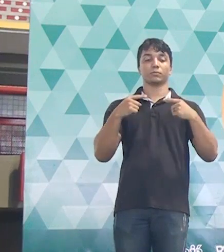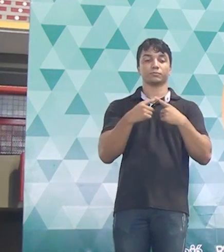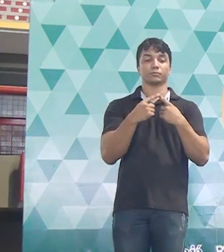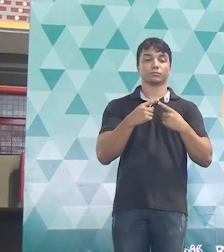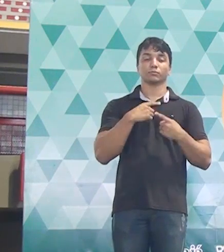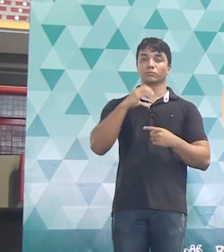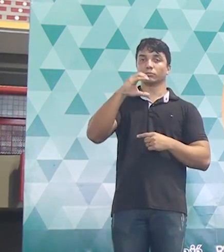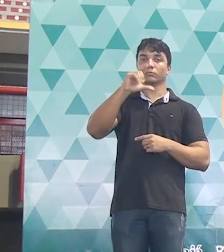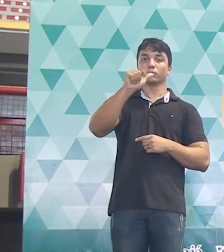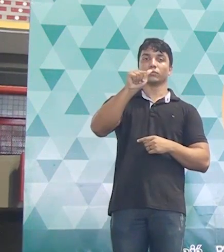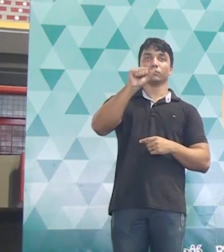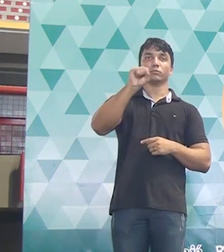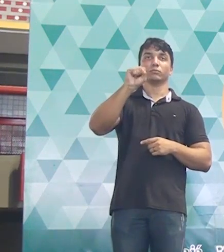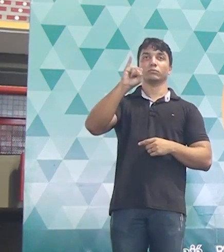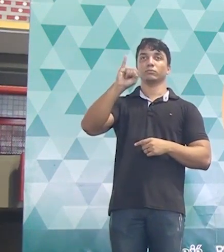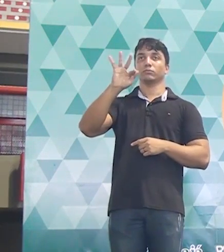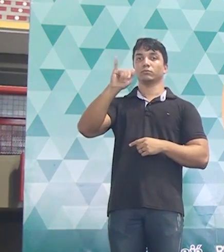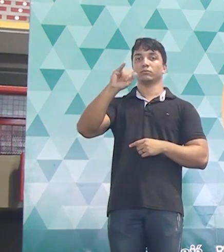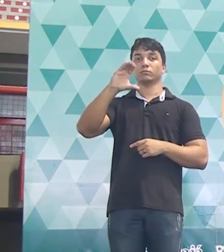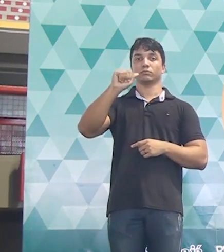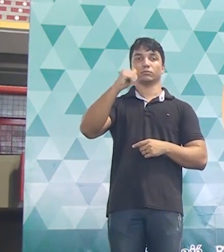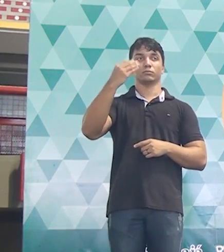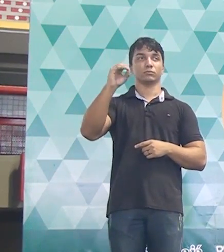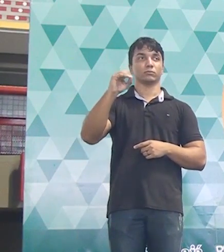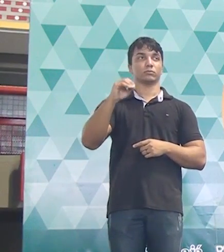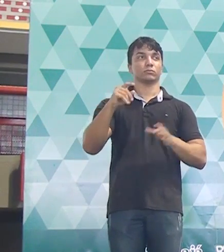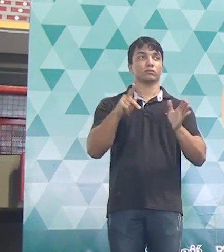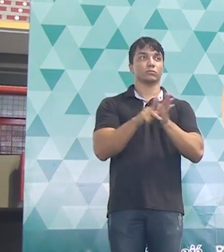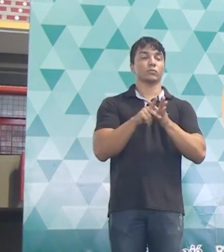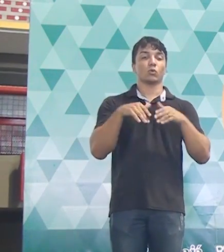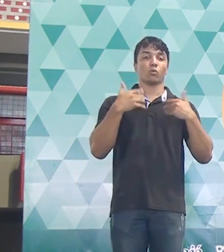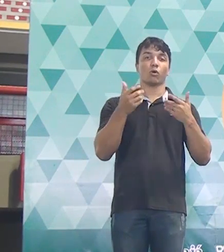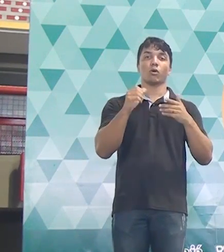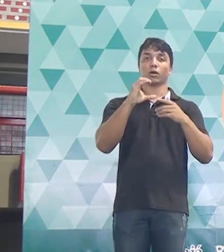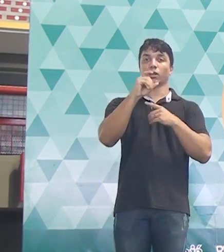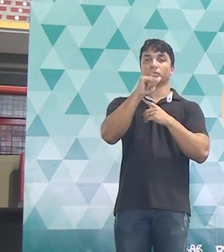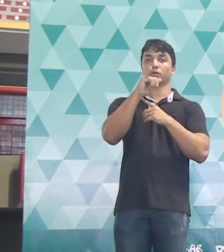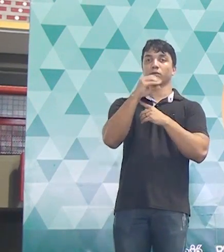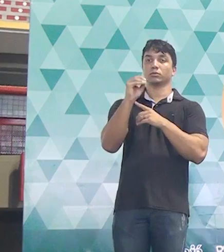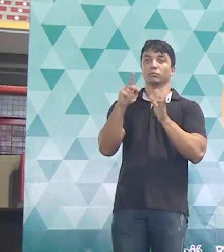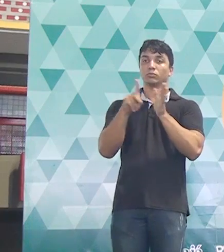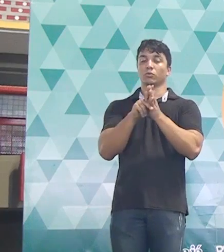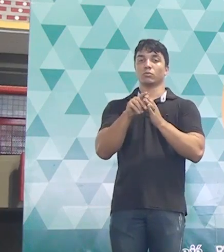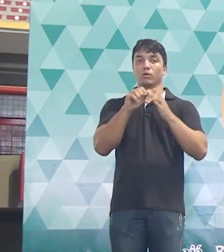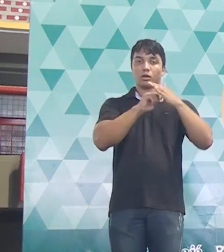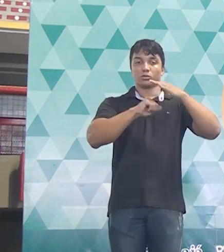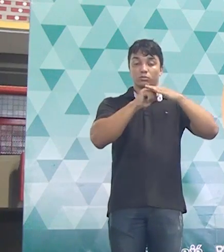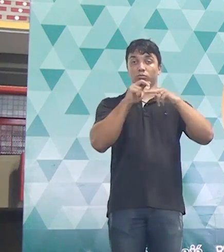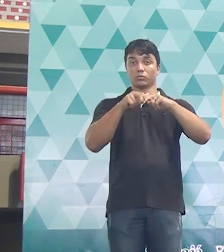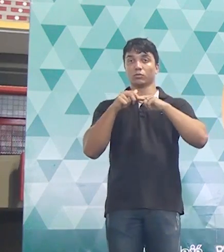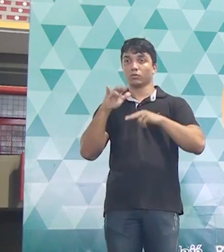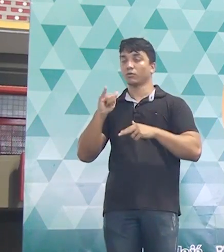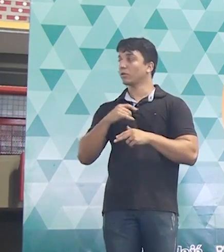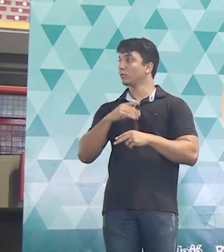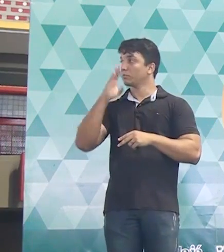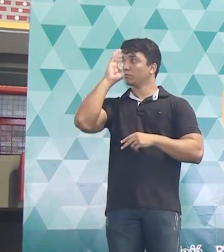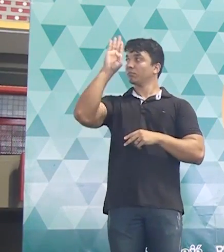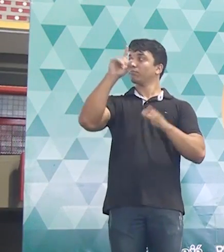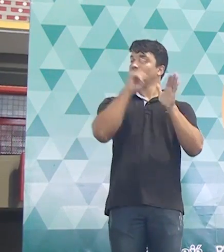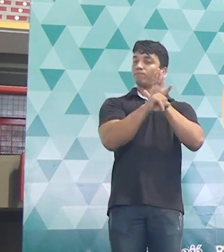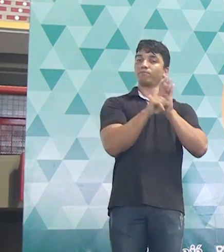é a classificação. Não saia daqui hoje sem saber classificar um ácido, porque é daí que vão sair as principais